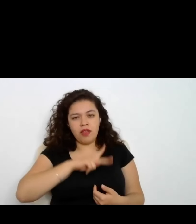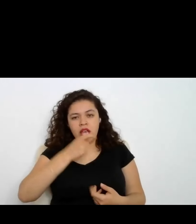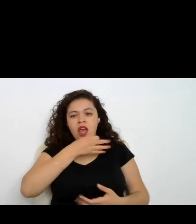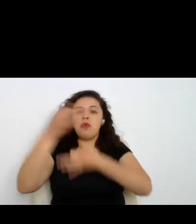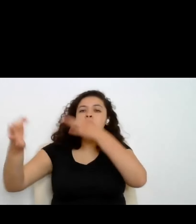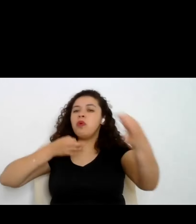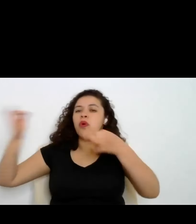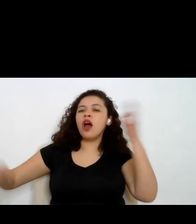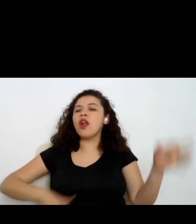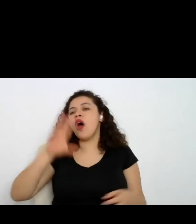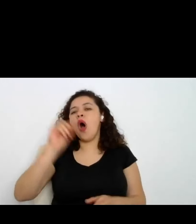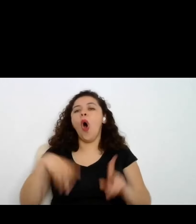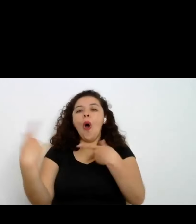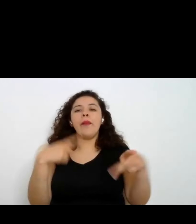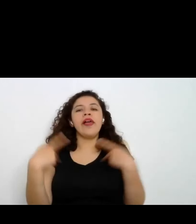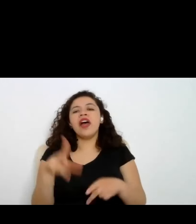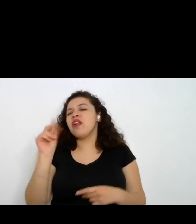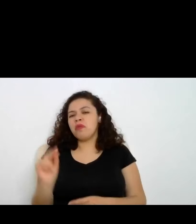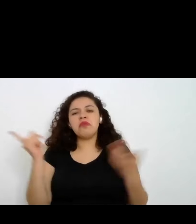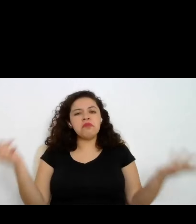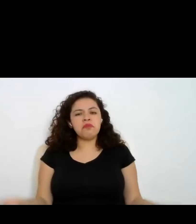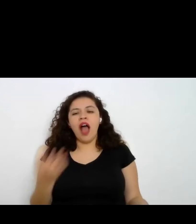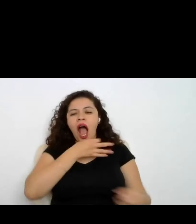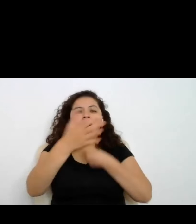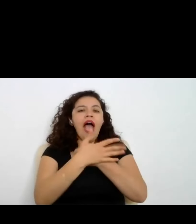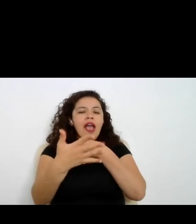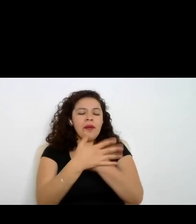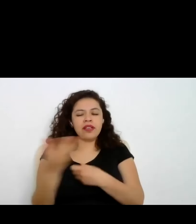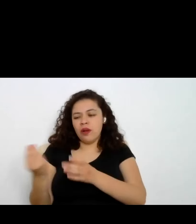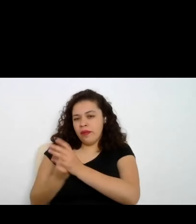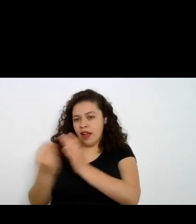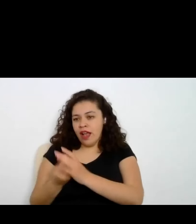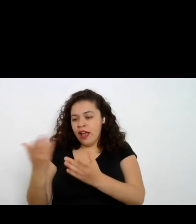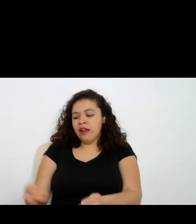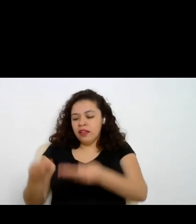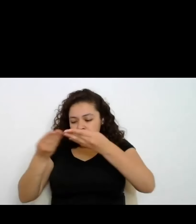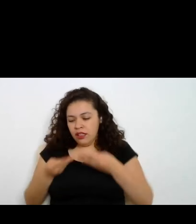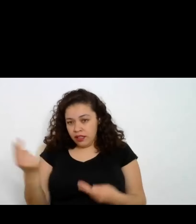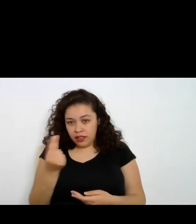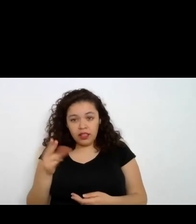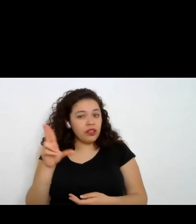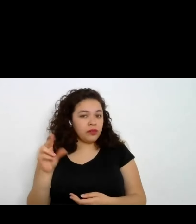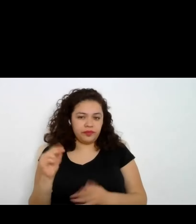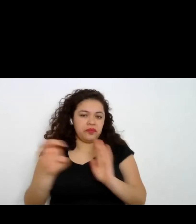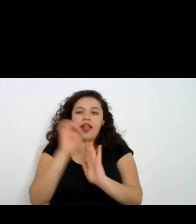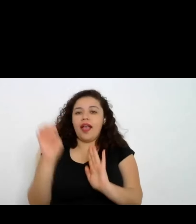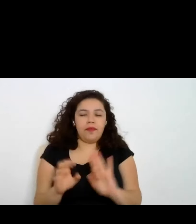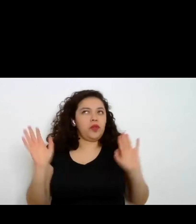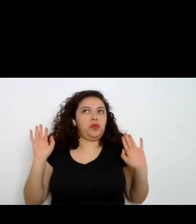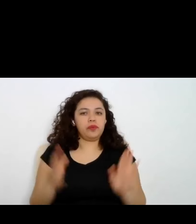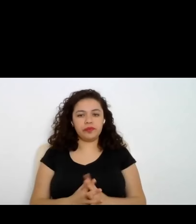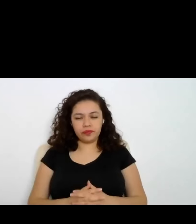o sin fines comerciales, pues tampoco tienen que poner a mi disposición un aviso de privacidad. Por ejemplo, cuando